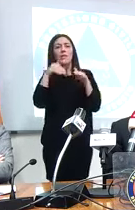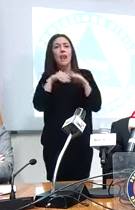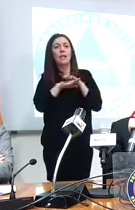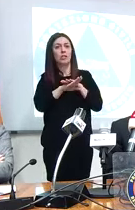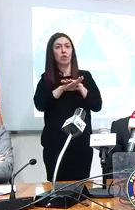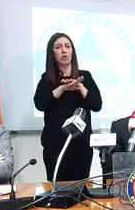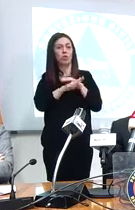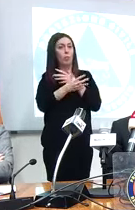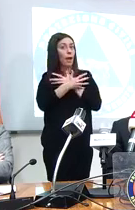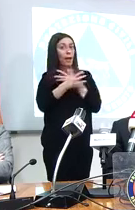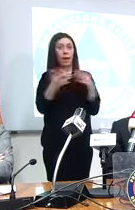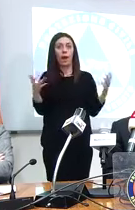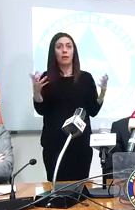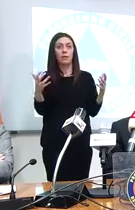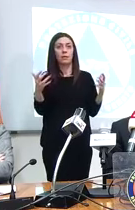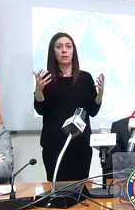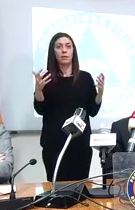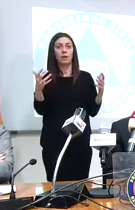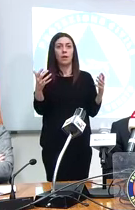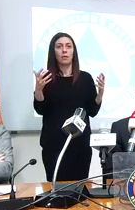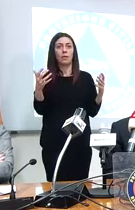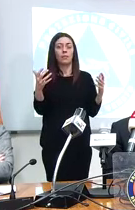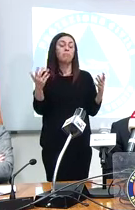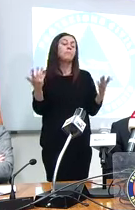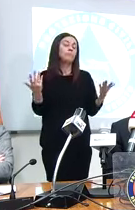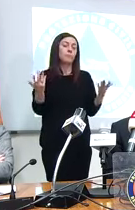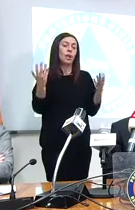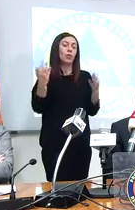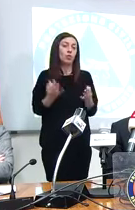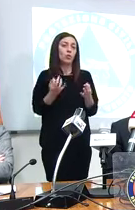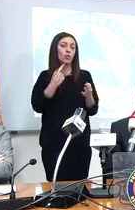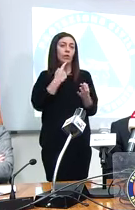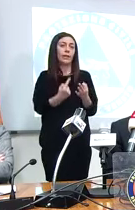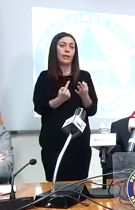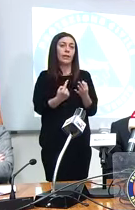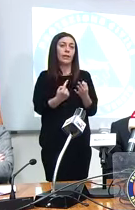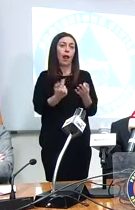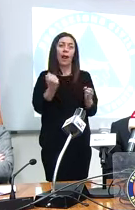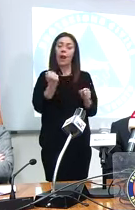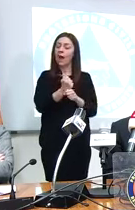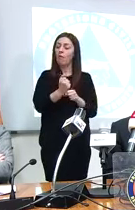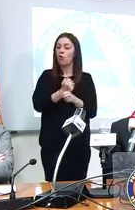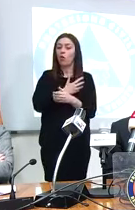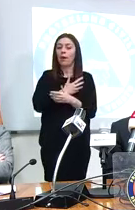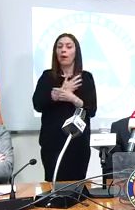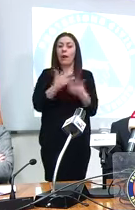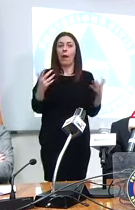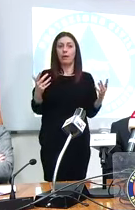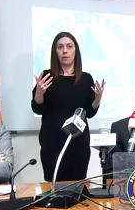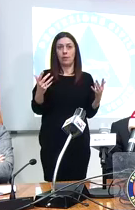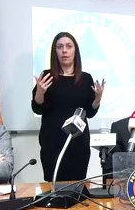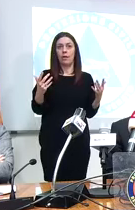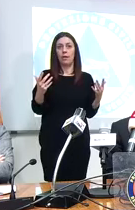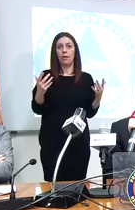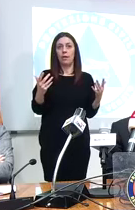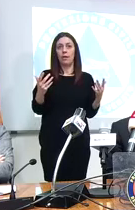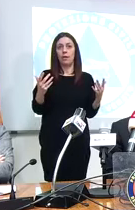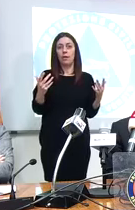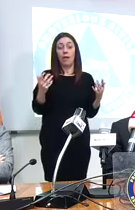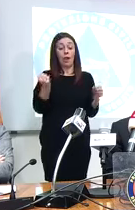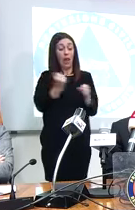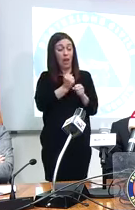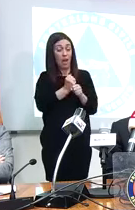territorio, che forse in questo momento è giusto riconoscere, perché in questo momento stiamo raccogliendo i frutti anche di quel